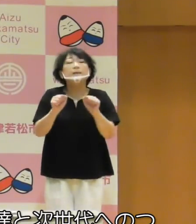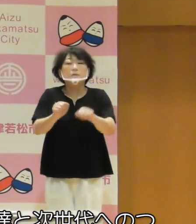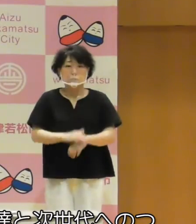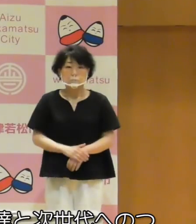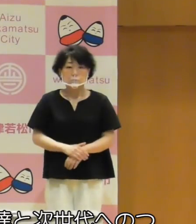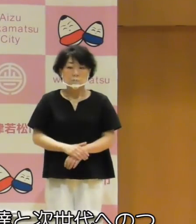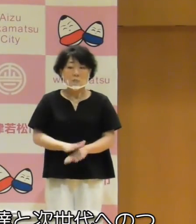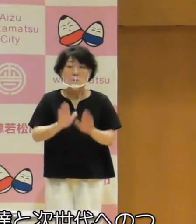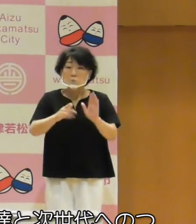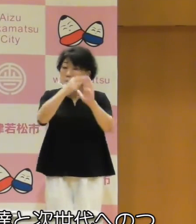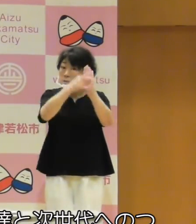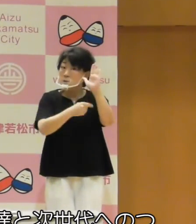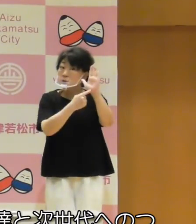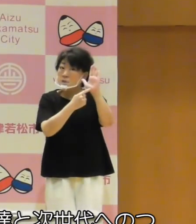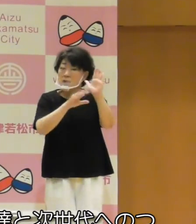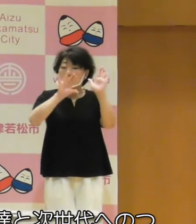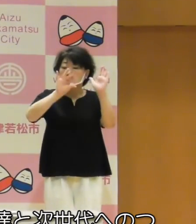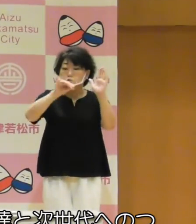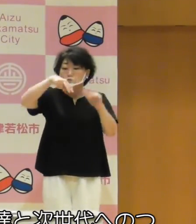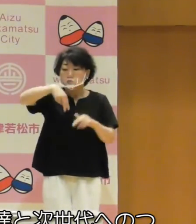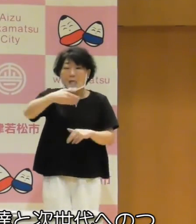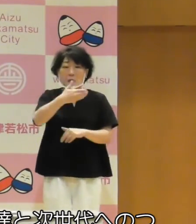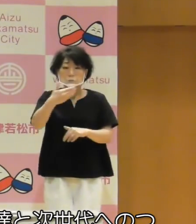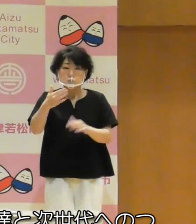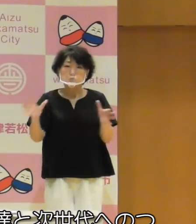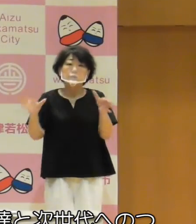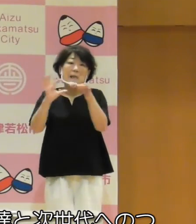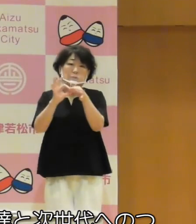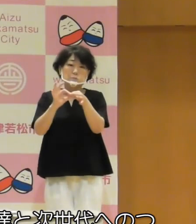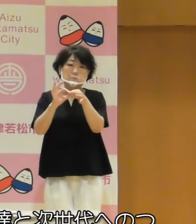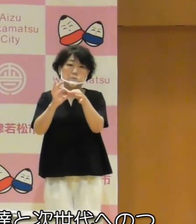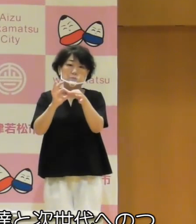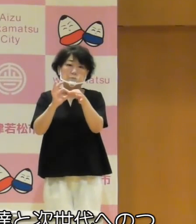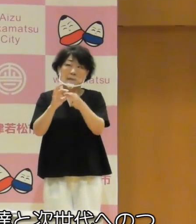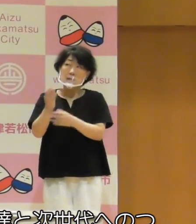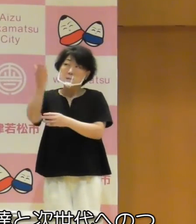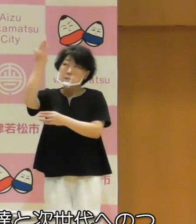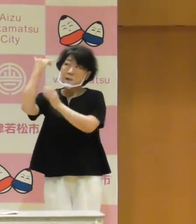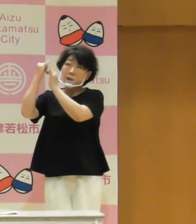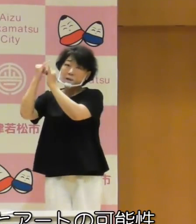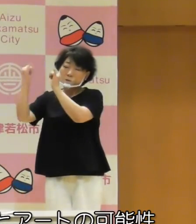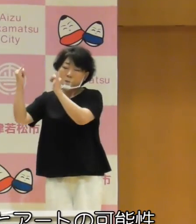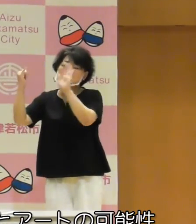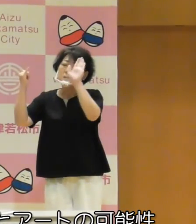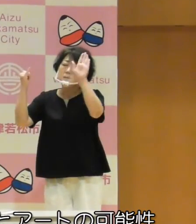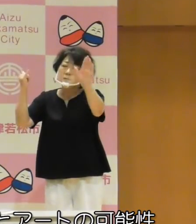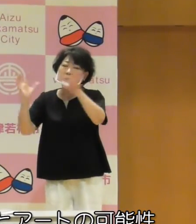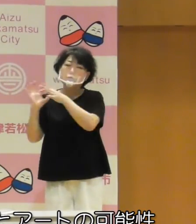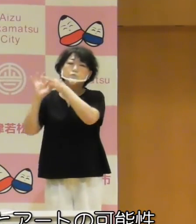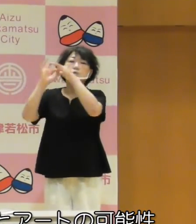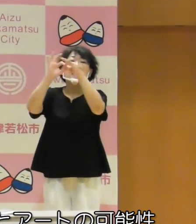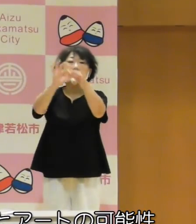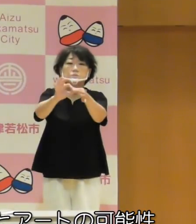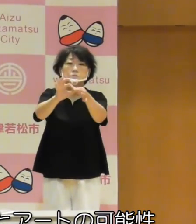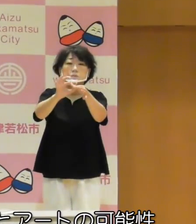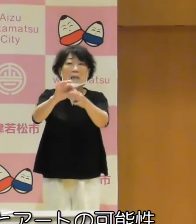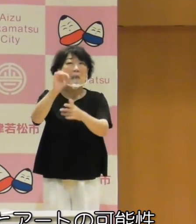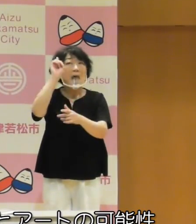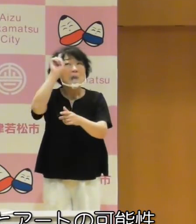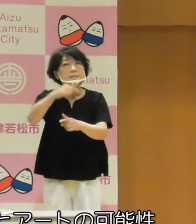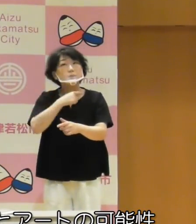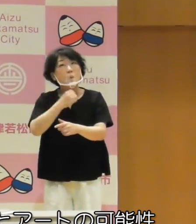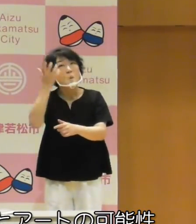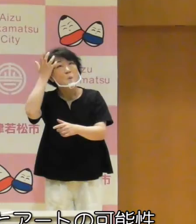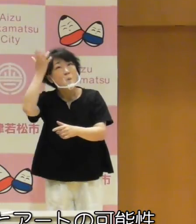つなぐをテーマに、先人たちと次世代へのつながりに思いを寄せ、明日への希望につながる